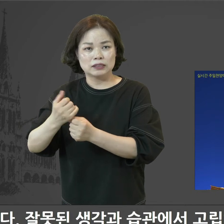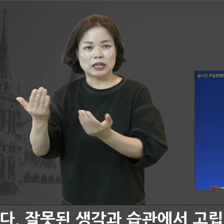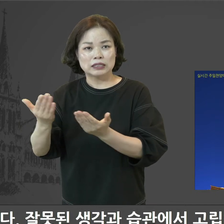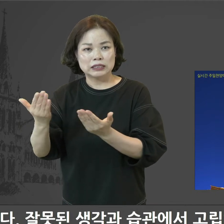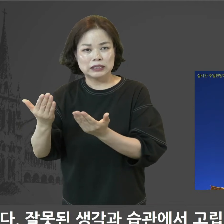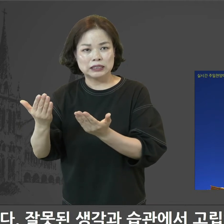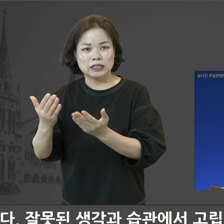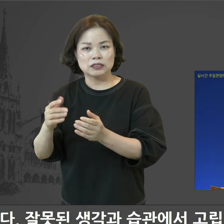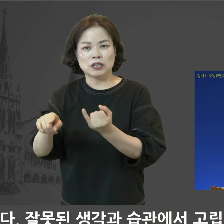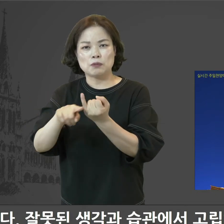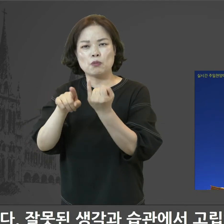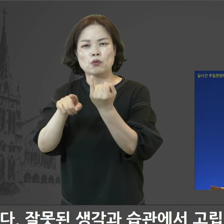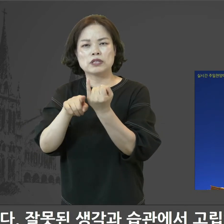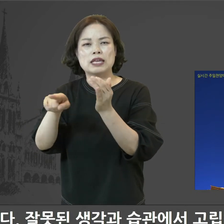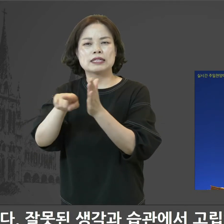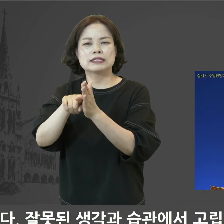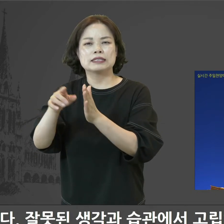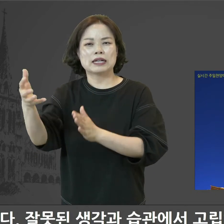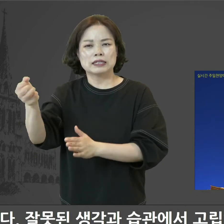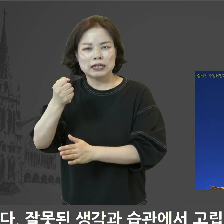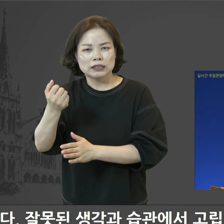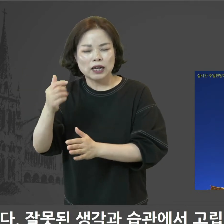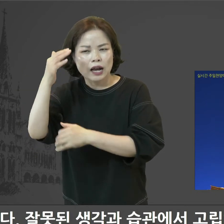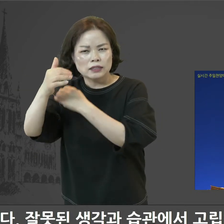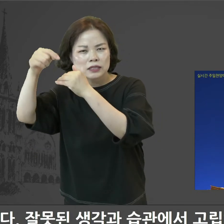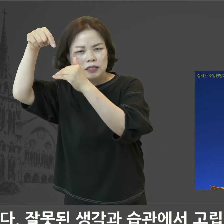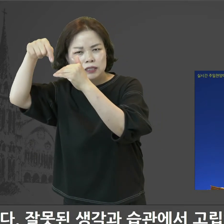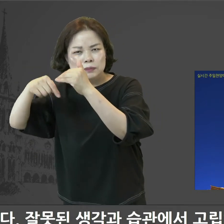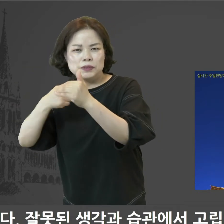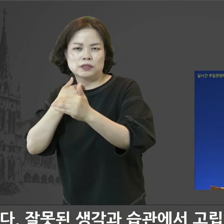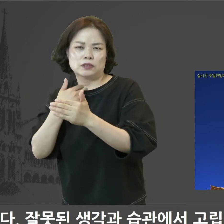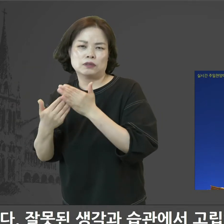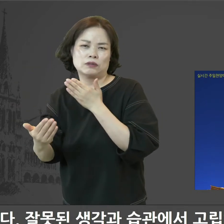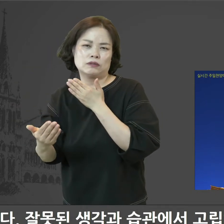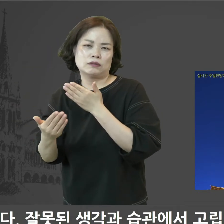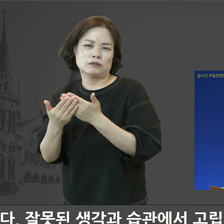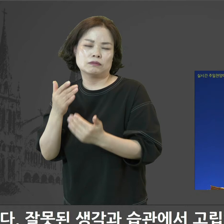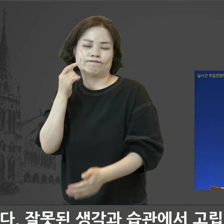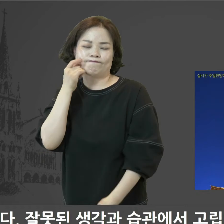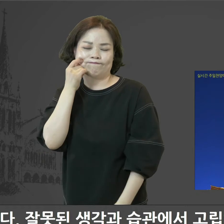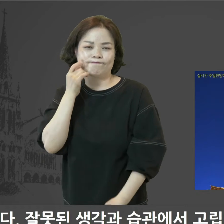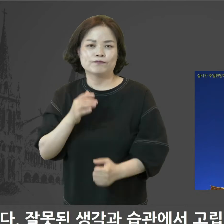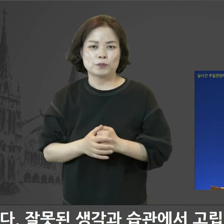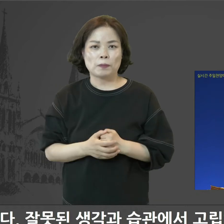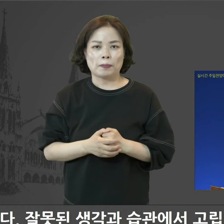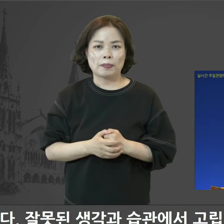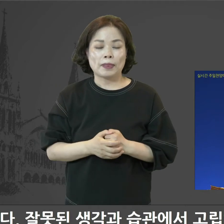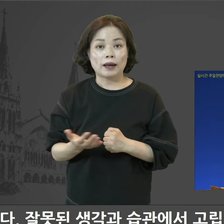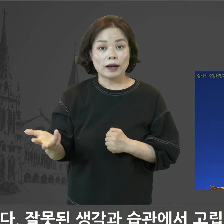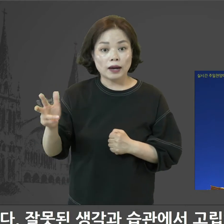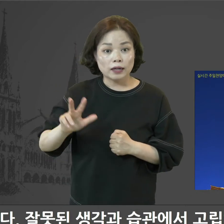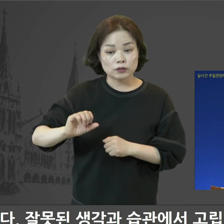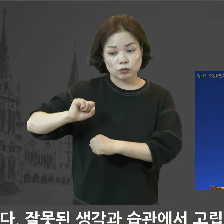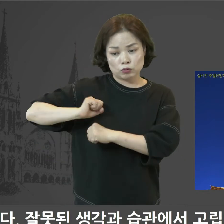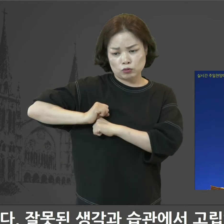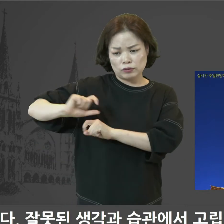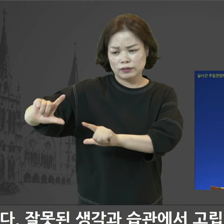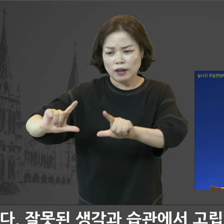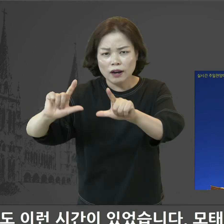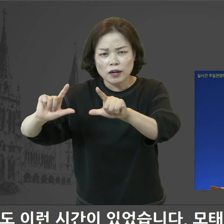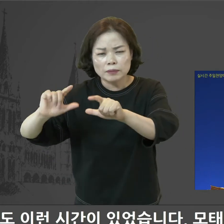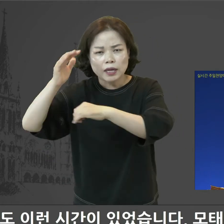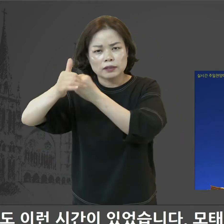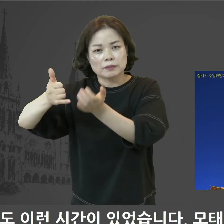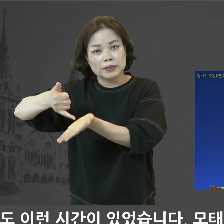직업군인으로서 모태신앙이었지만 하나님을 깊이 경험하지 못했습니다. 하지만 군생활 중에서